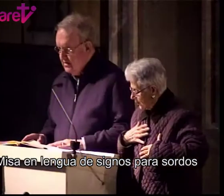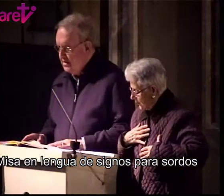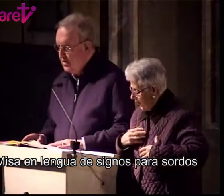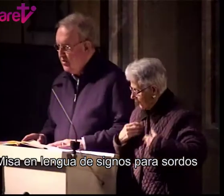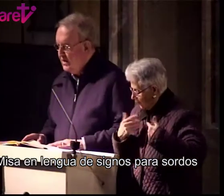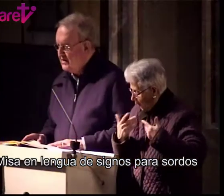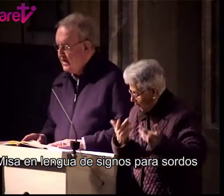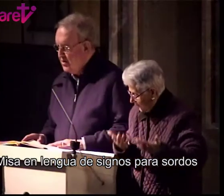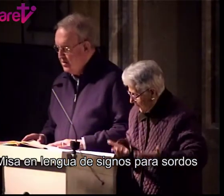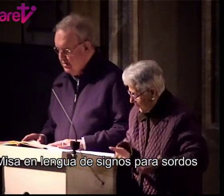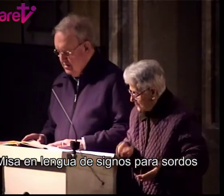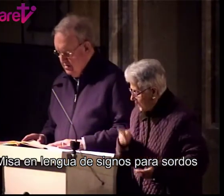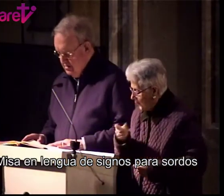Dijo el Señor: